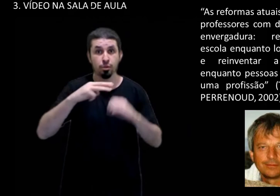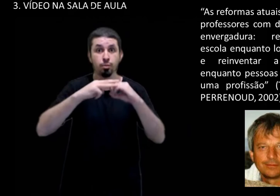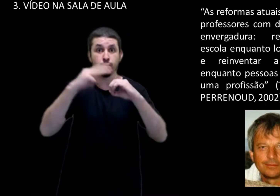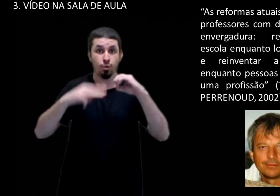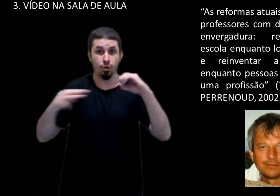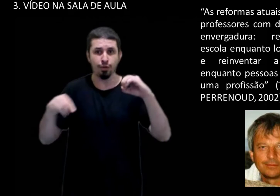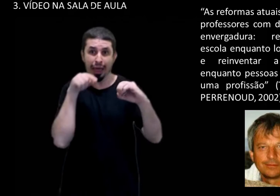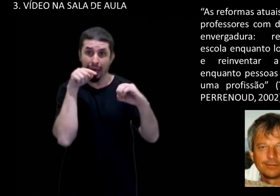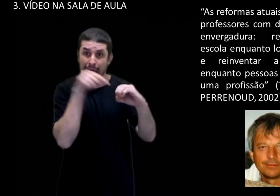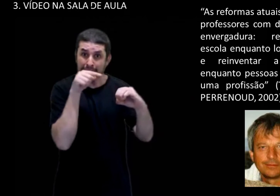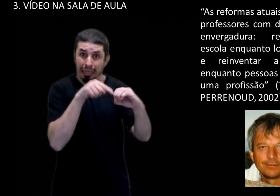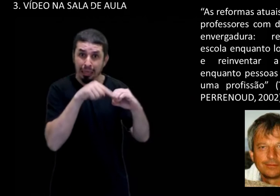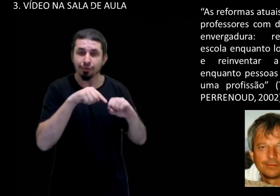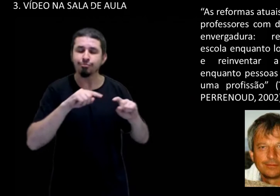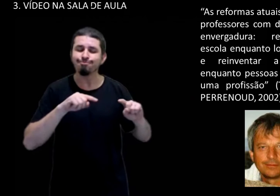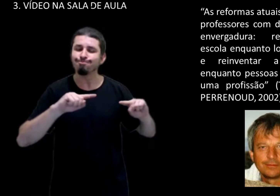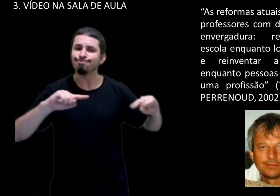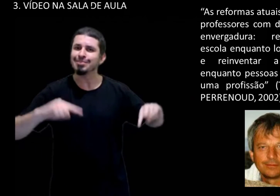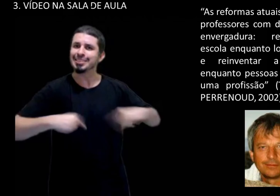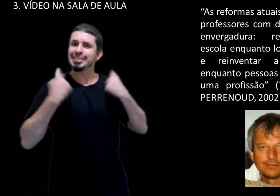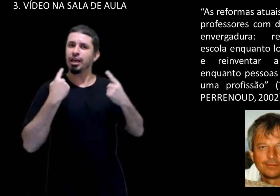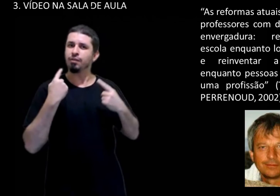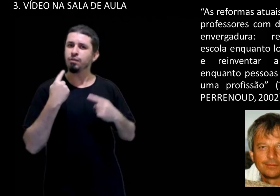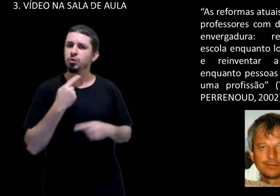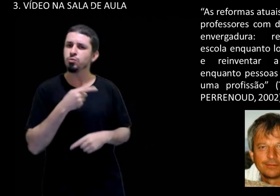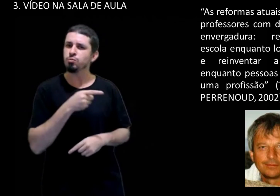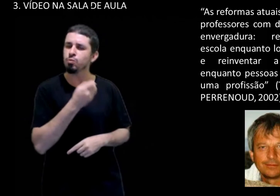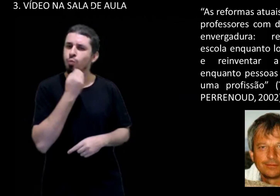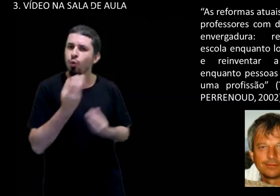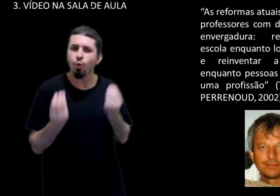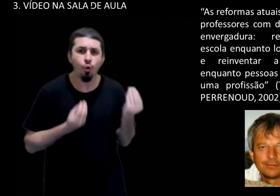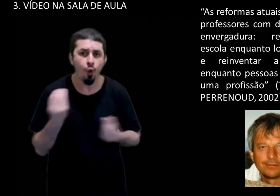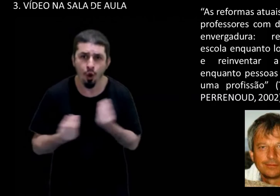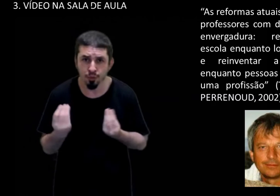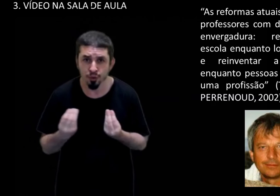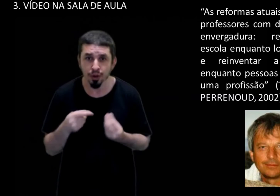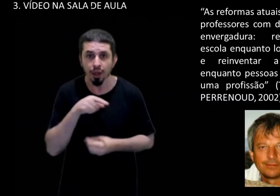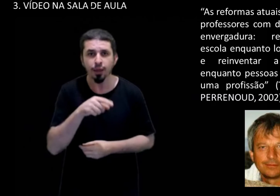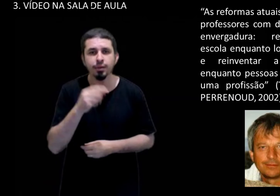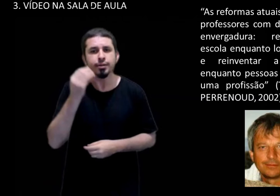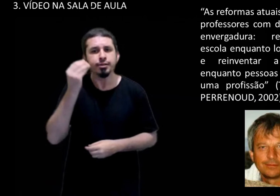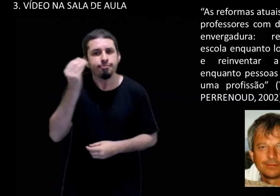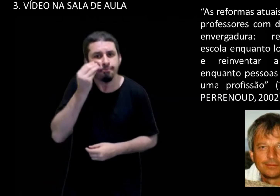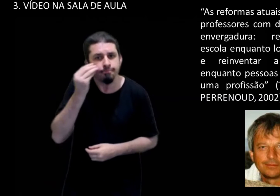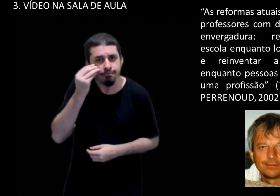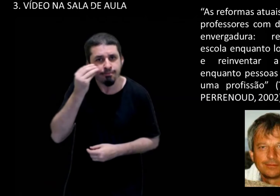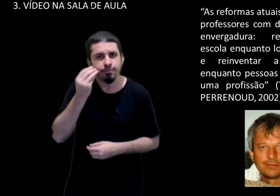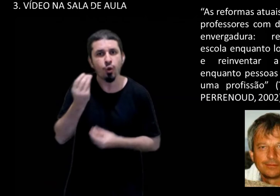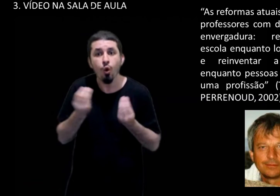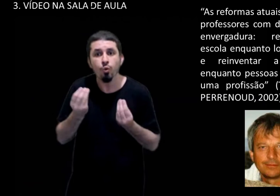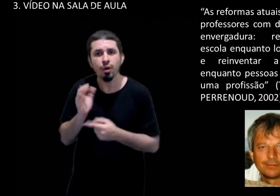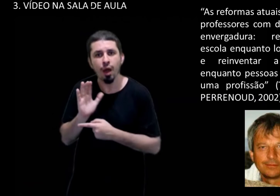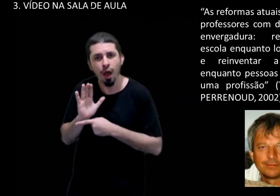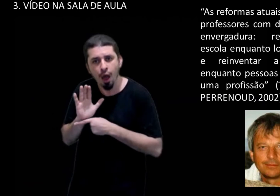de possibilitar um novo aprender, um aprender instigante e desafiador. A ideia desta